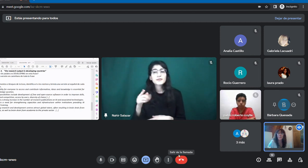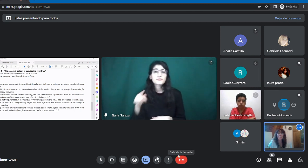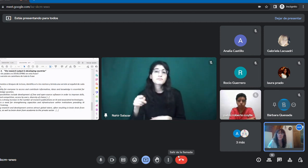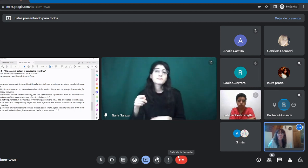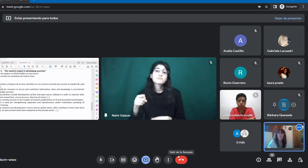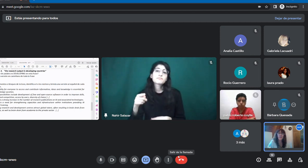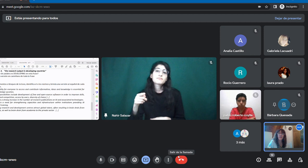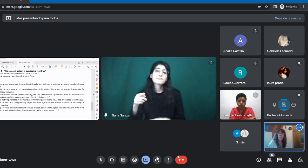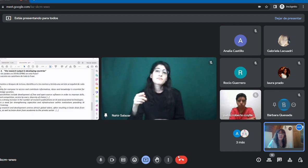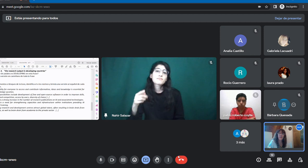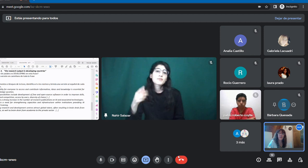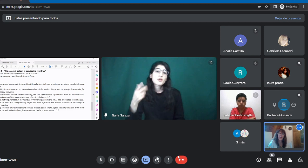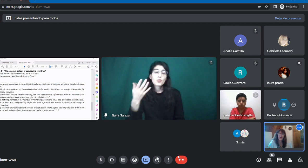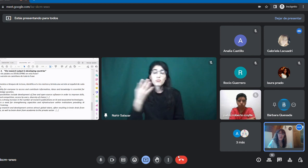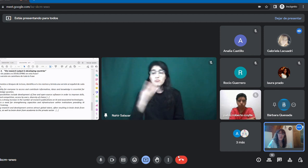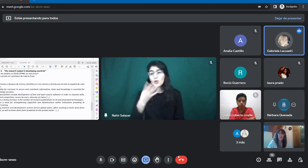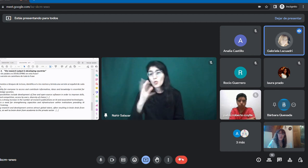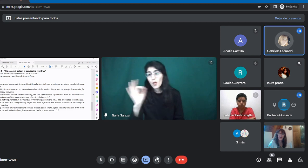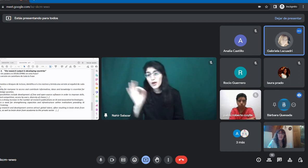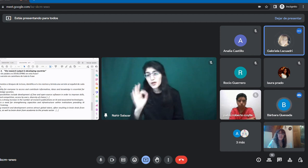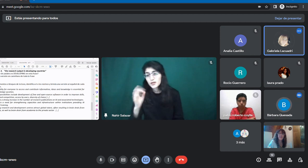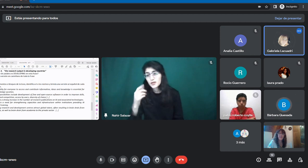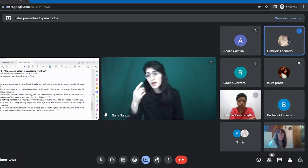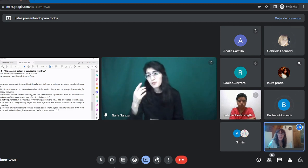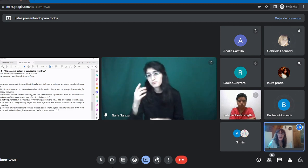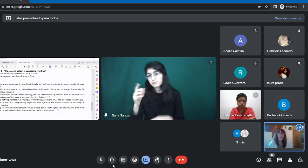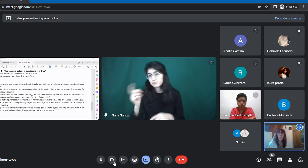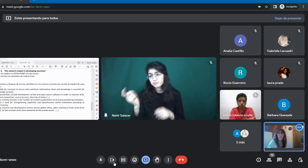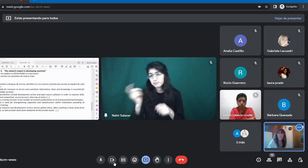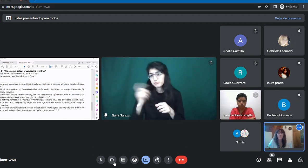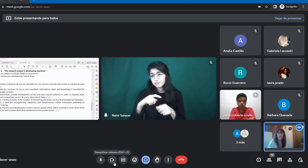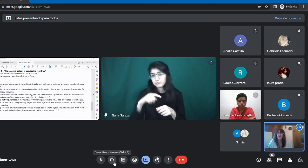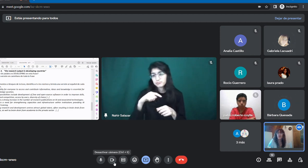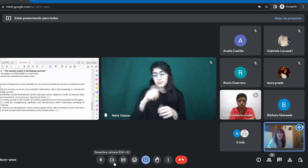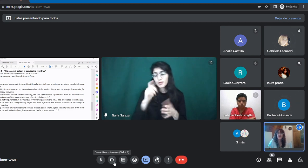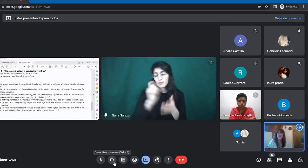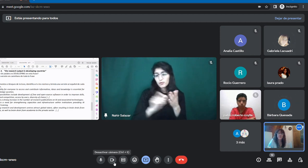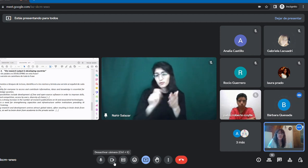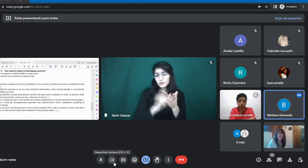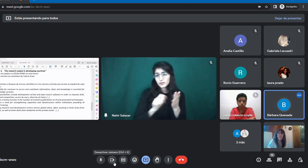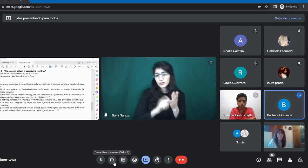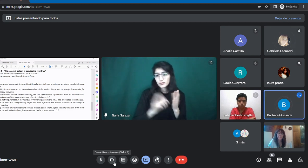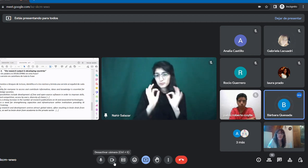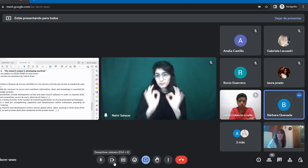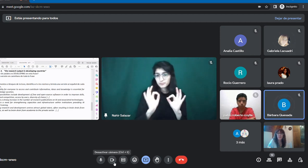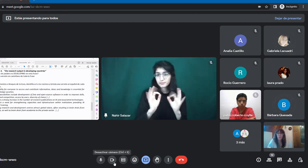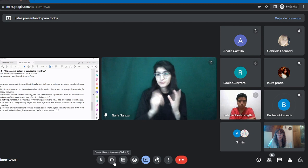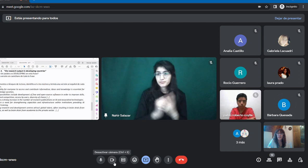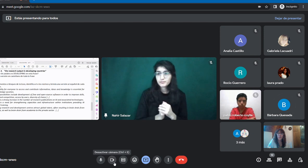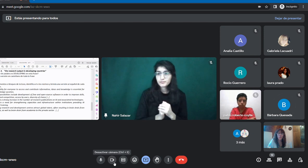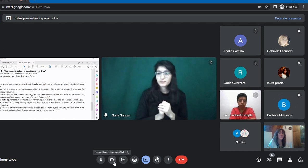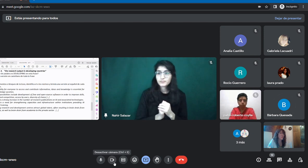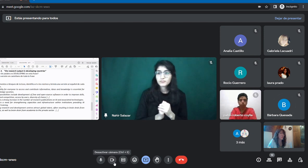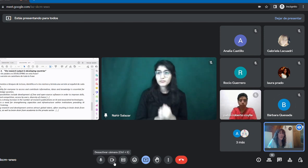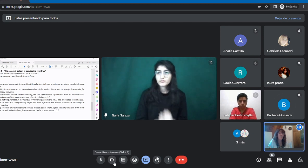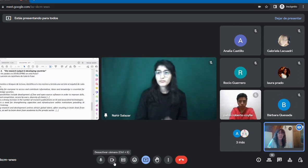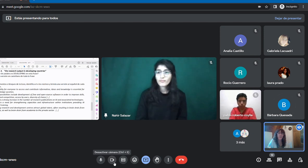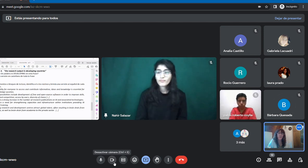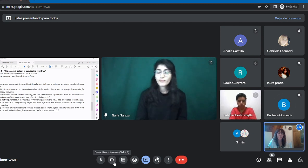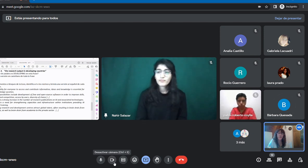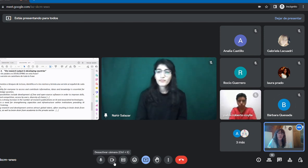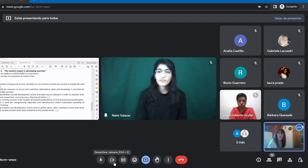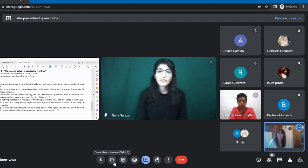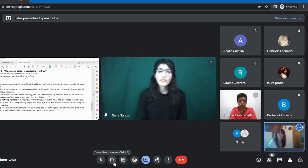avisan. Sí, profe. Bueno. ¿Sí? ¿Está bien? Bueno. Sí. Cualquier duda, yo estoy acá,